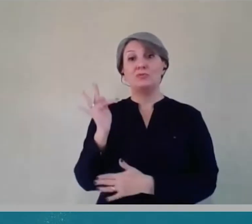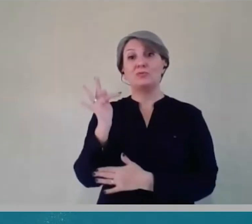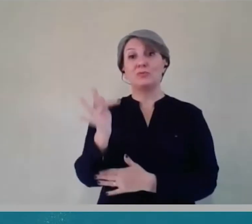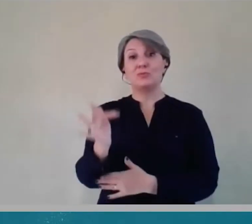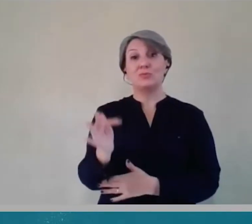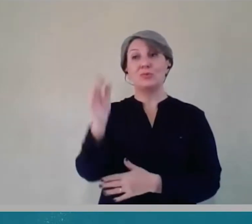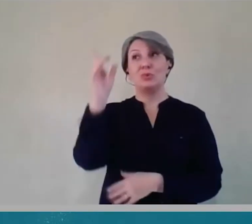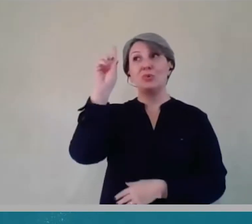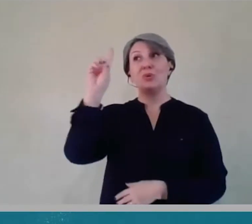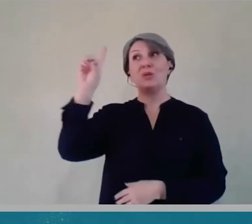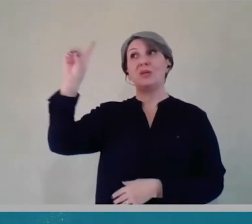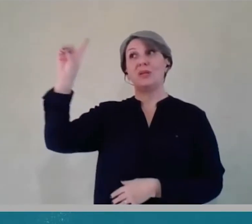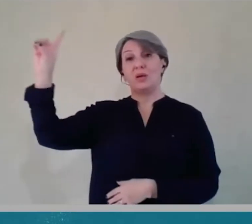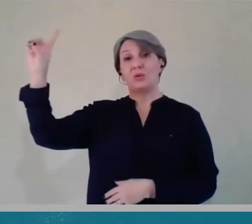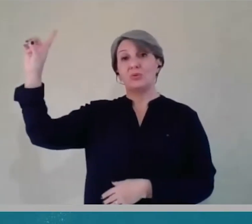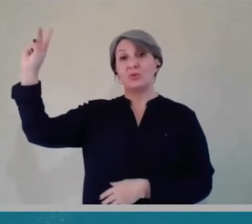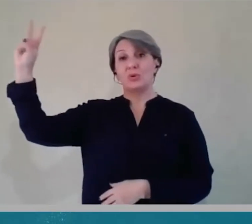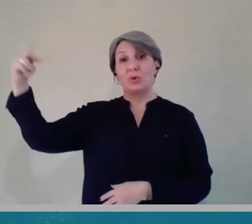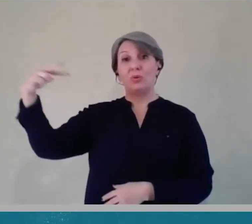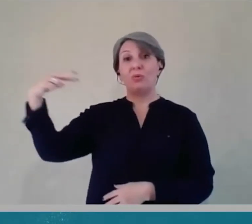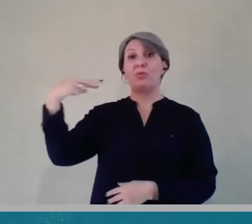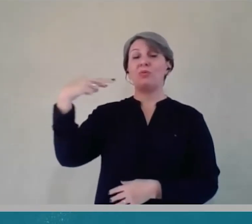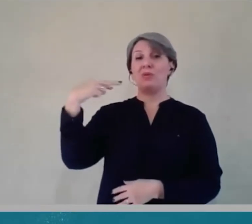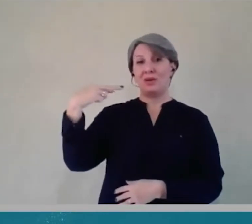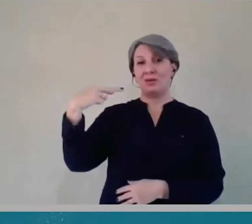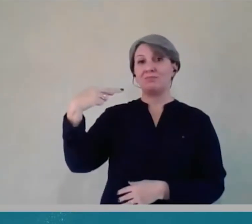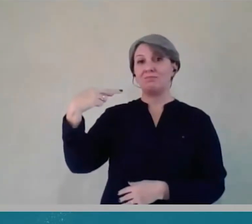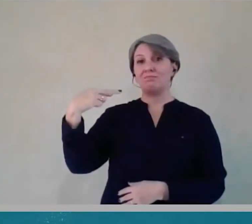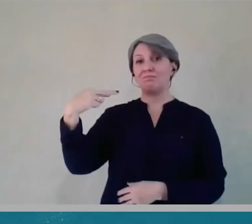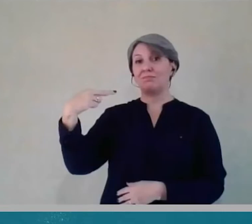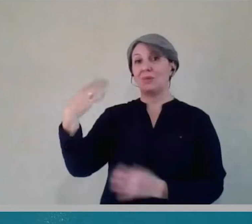isso? Possamos reinar com Cristo por 1000 anos.